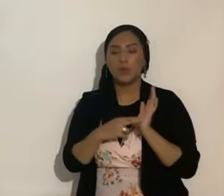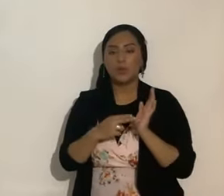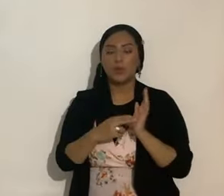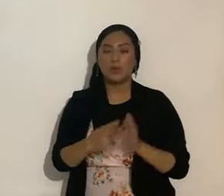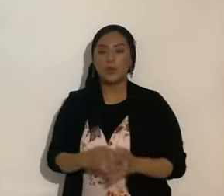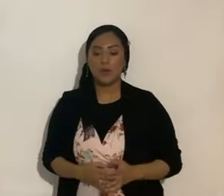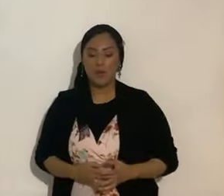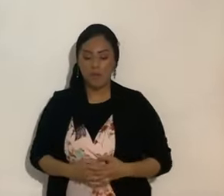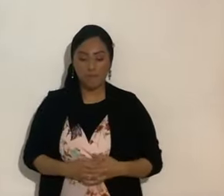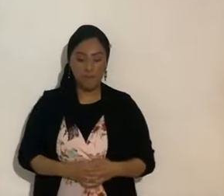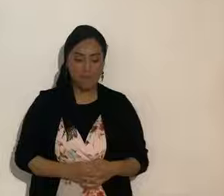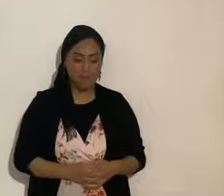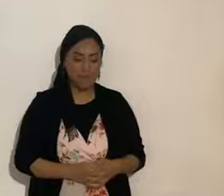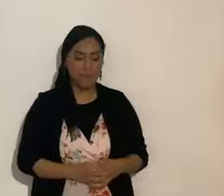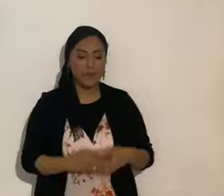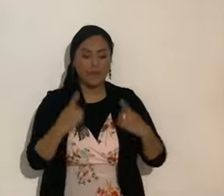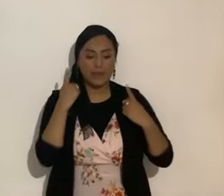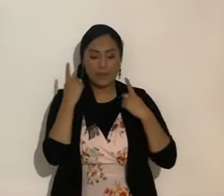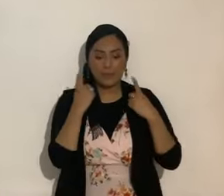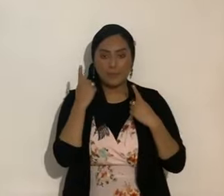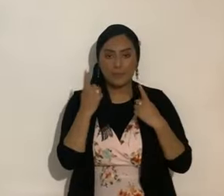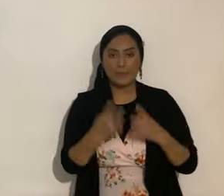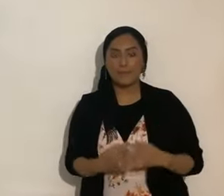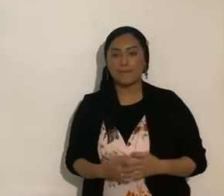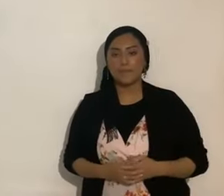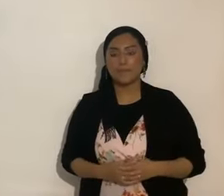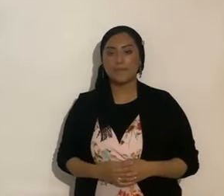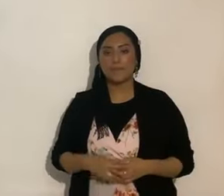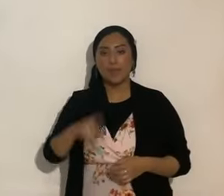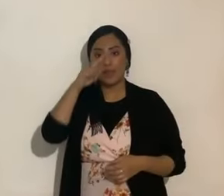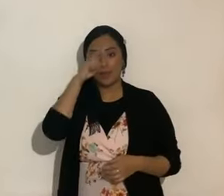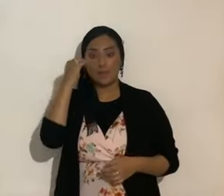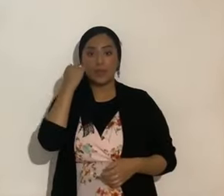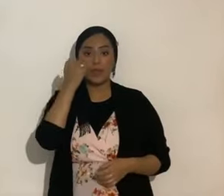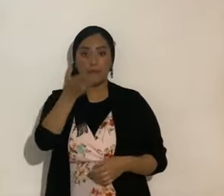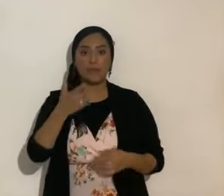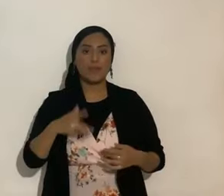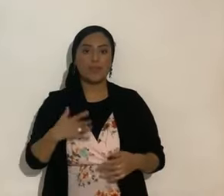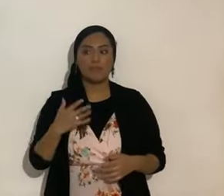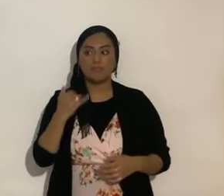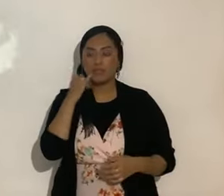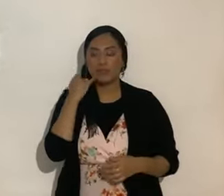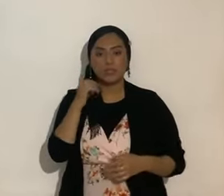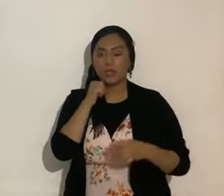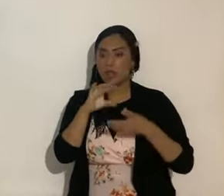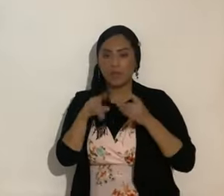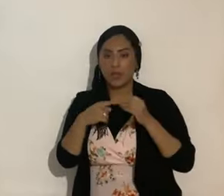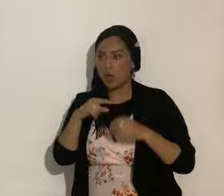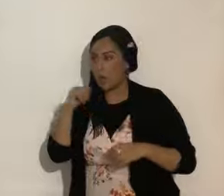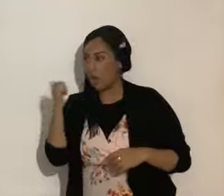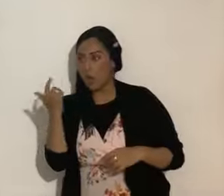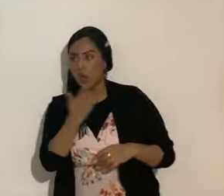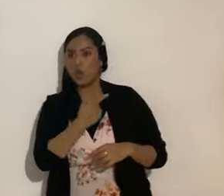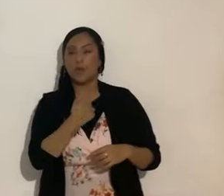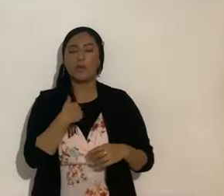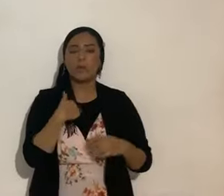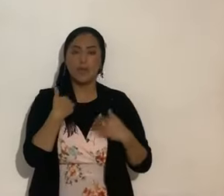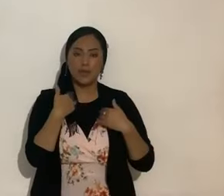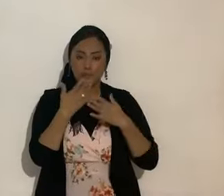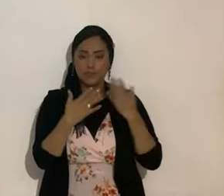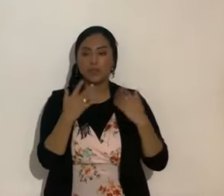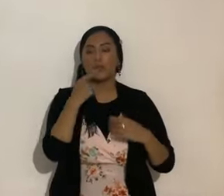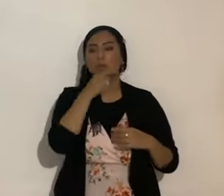servir. Pero analicemos esto, ¿sí? Porque si tú has sido envidioso, no me estoy refiriendo a todos, pero hay